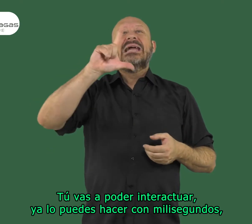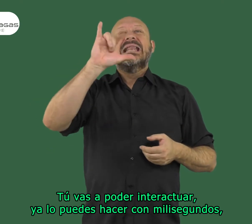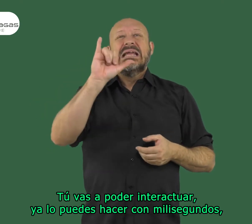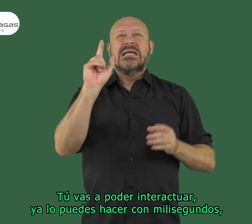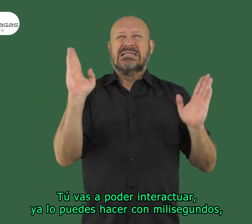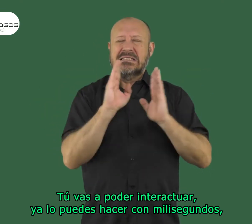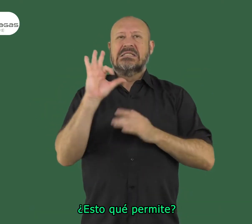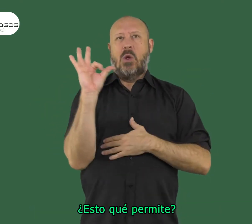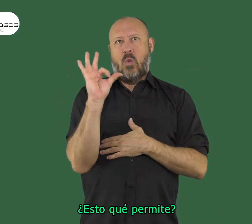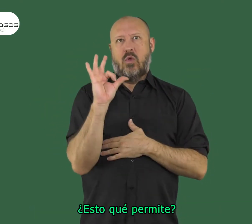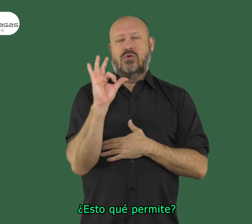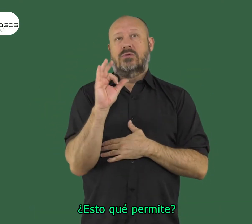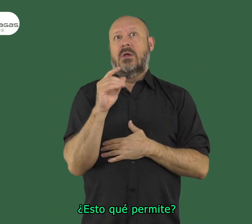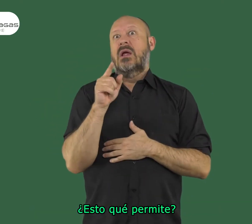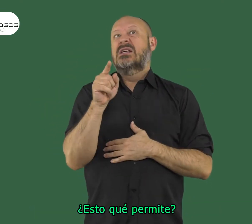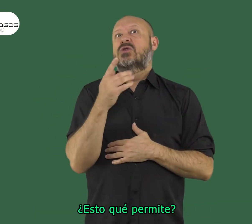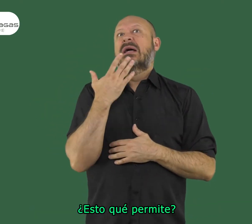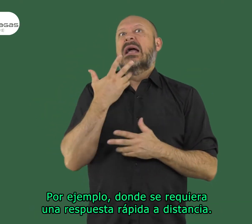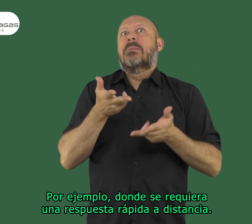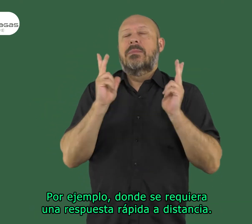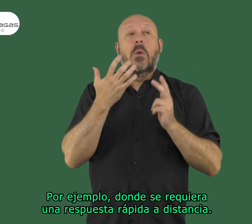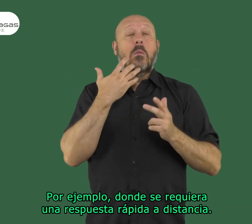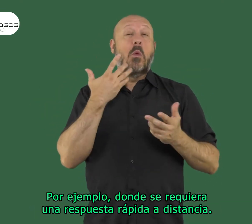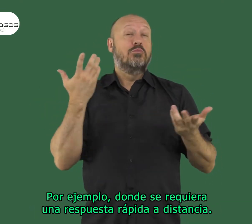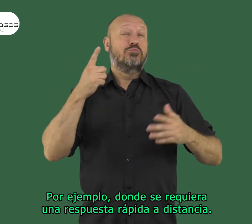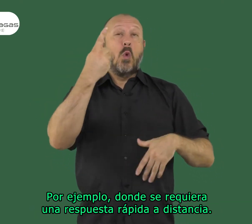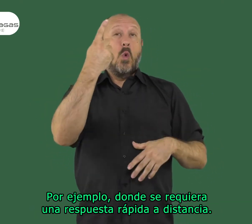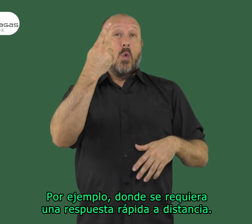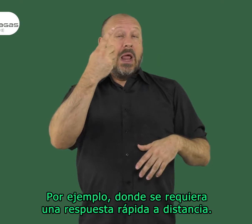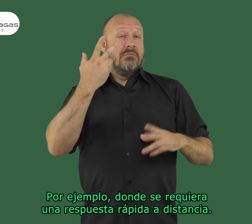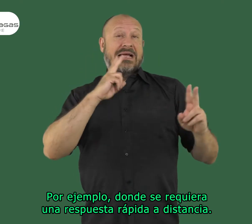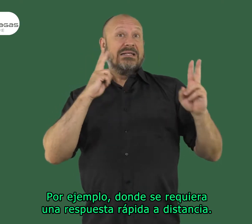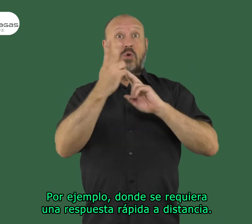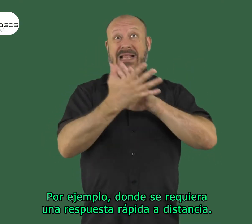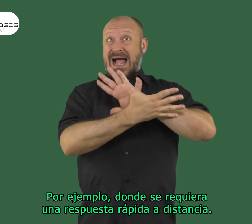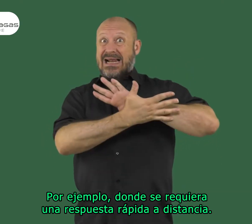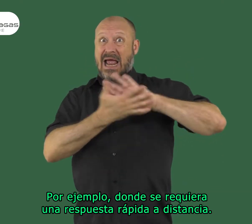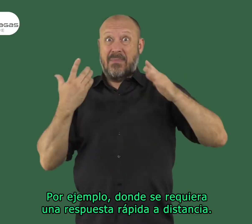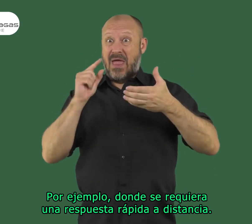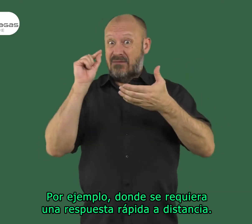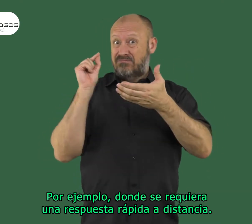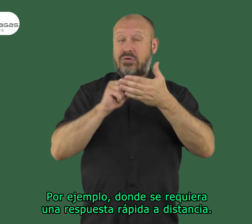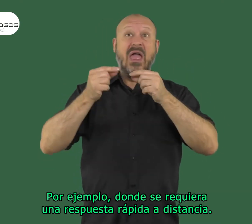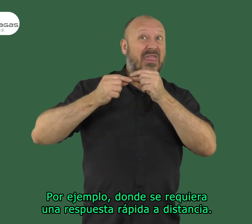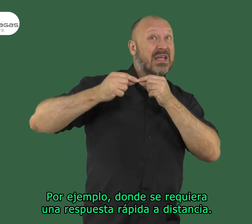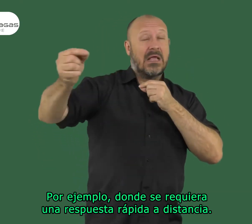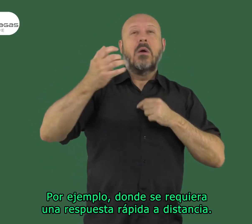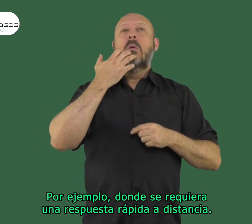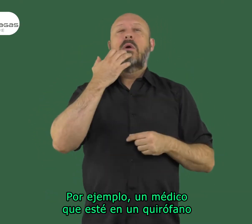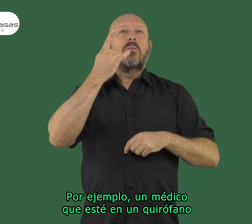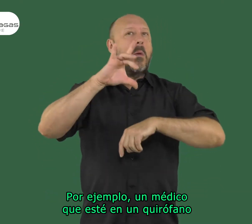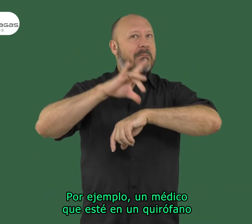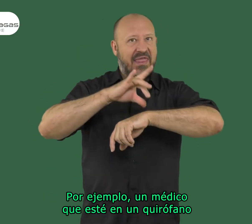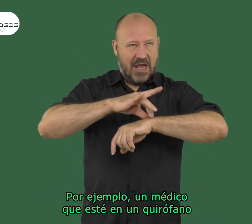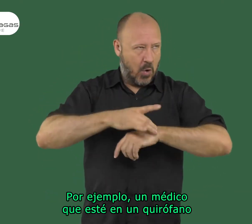con milisegundos. ¿Esto qué permite? Pues, por ejemplo, donde se requiera una respuesta rápida a